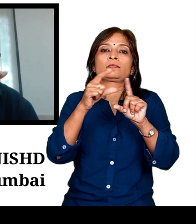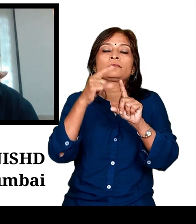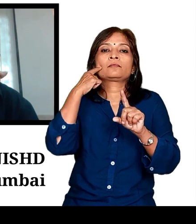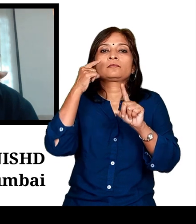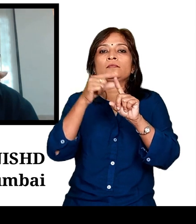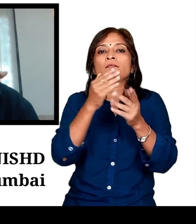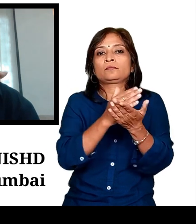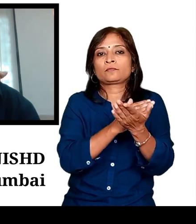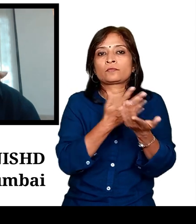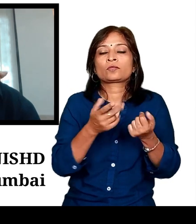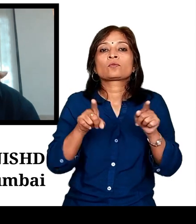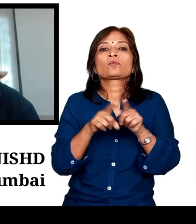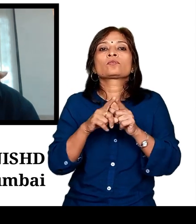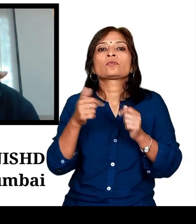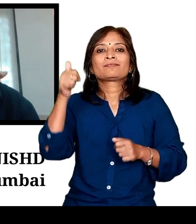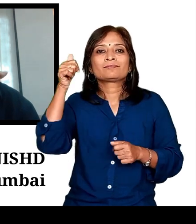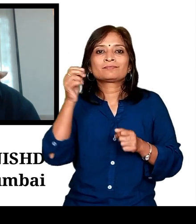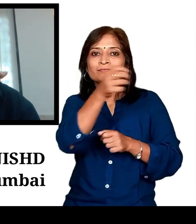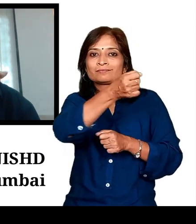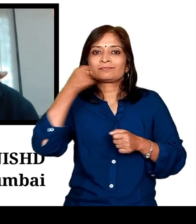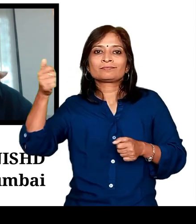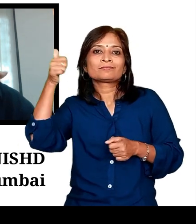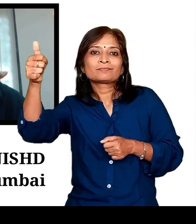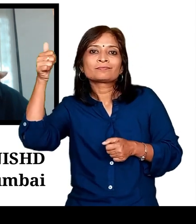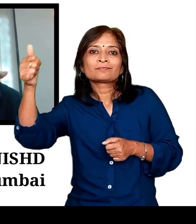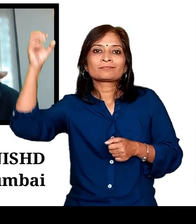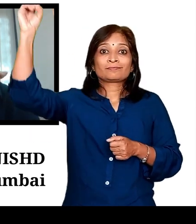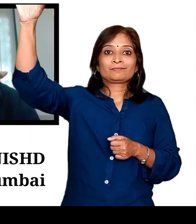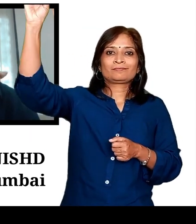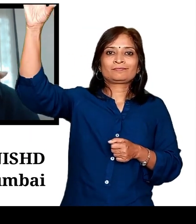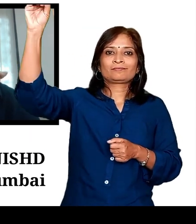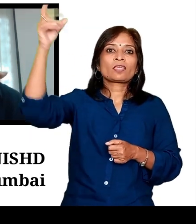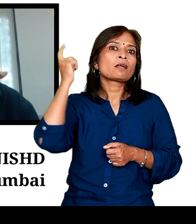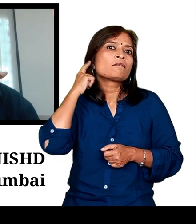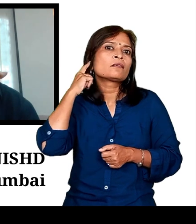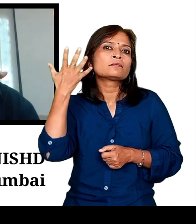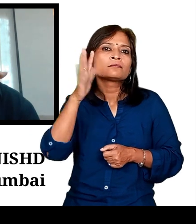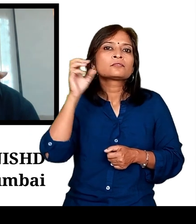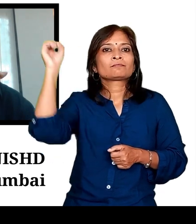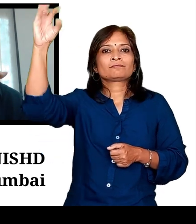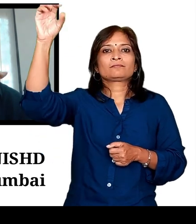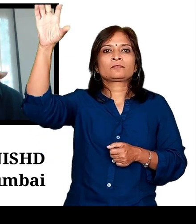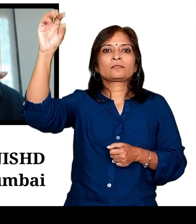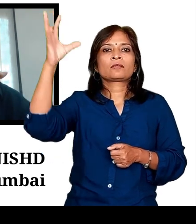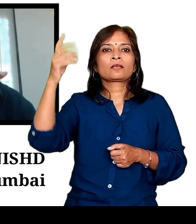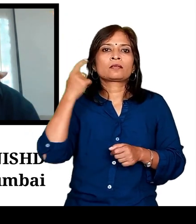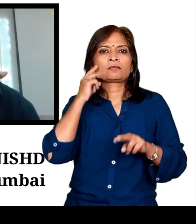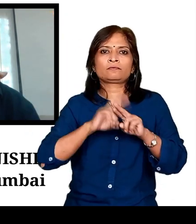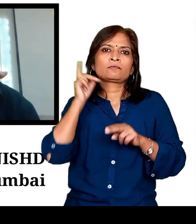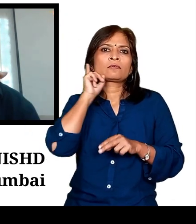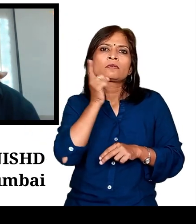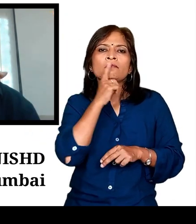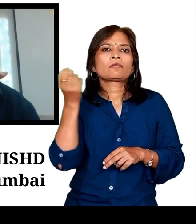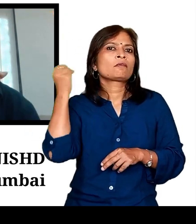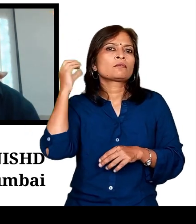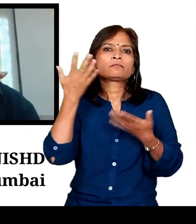जैसे कि डोर बेल विथ लाइट इंडिकेटर, जैसे डेप लोग होते हैं तो दे आर अनेबल टू हियर, अगर कोई डोर पे